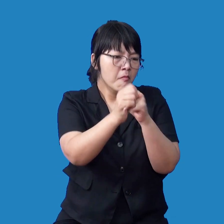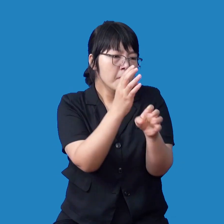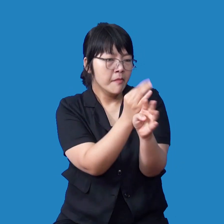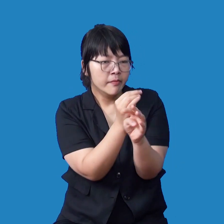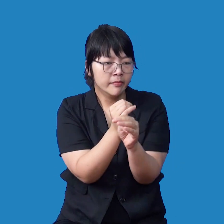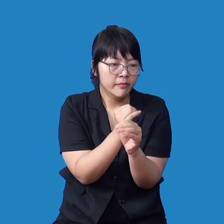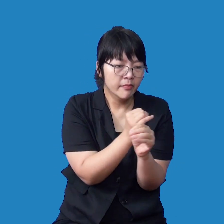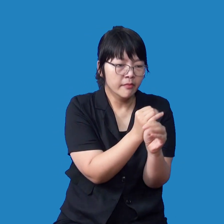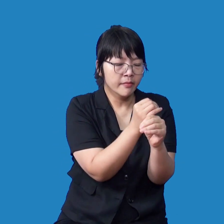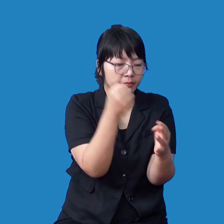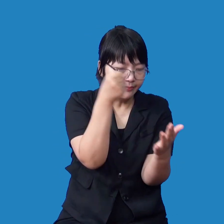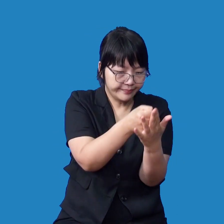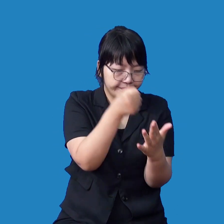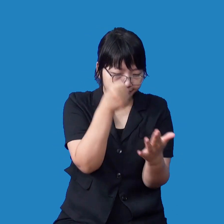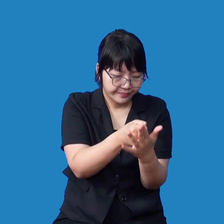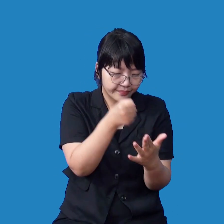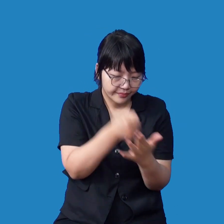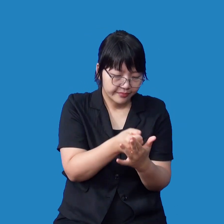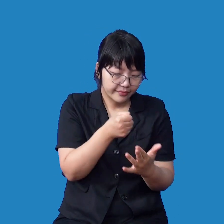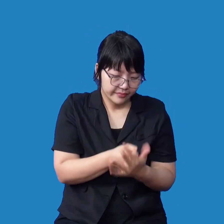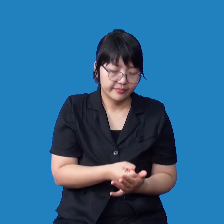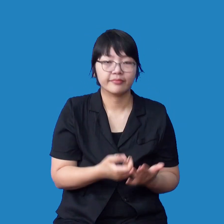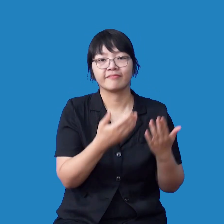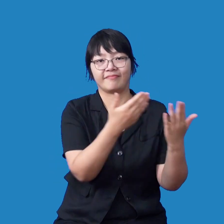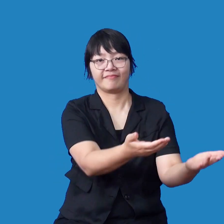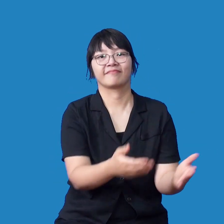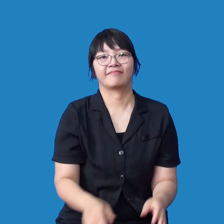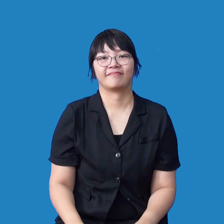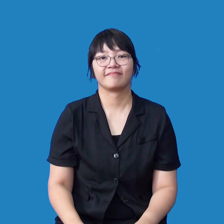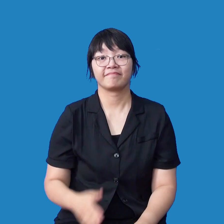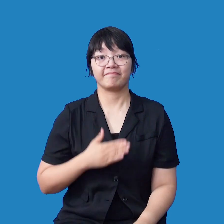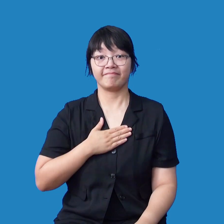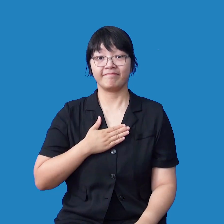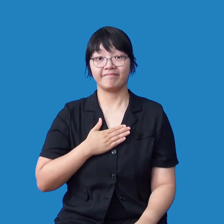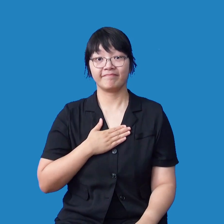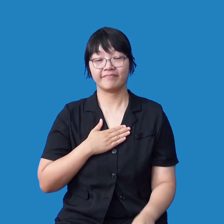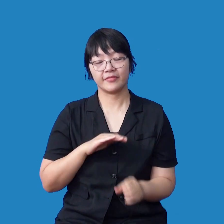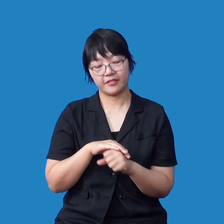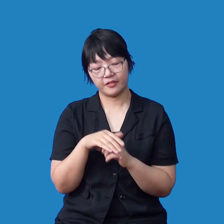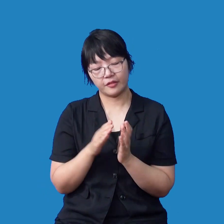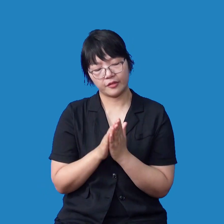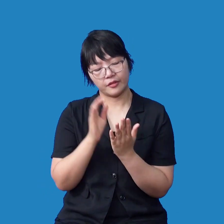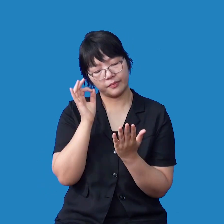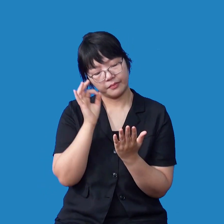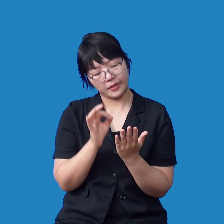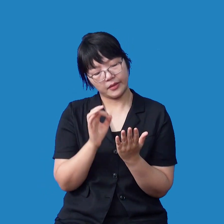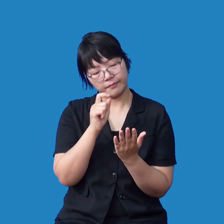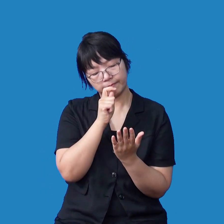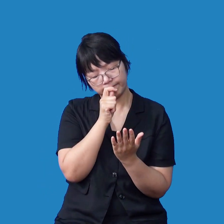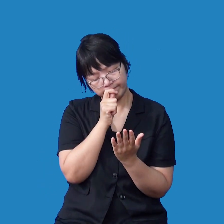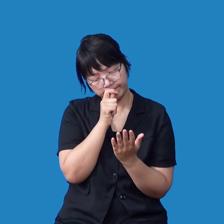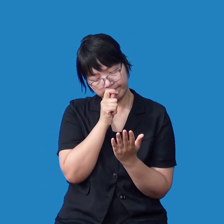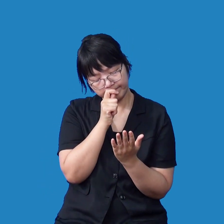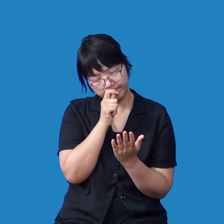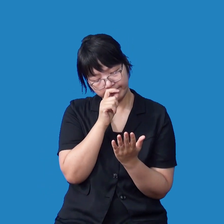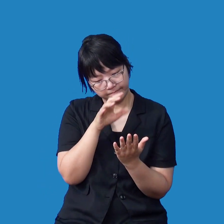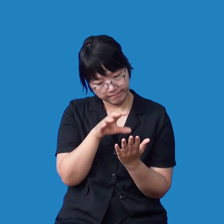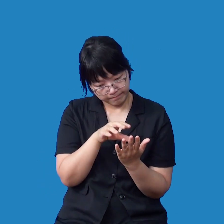그 때를 정해 주십니다. 저는 본문을 묵상하면서 제 마음속에 강하게 다가온 메시지가